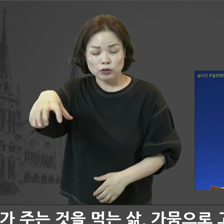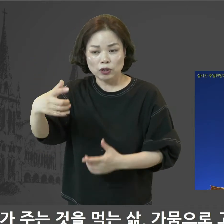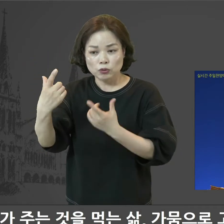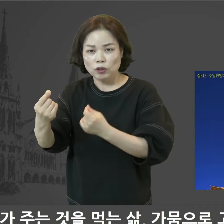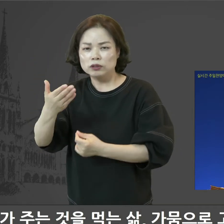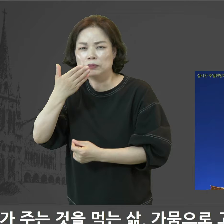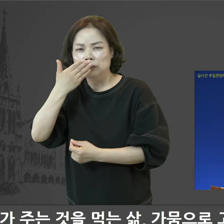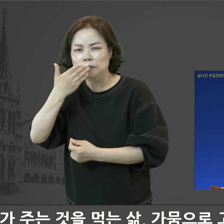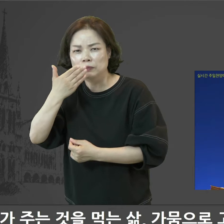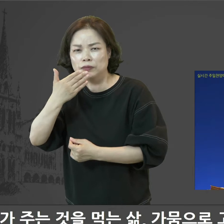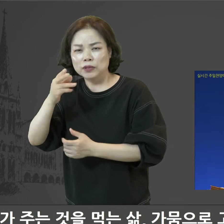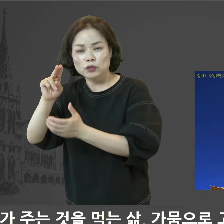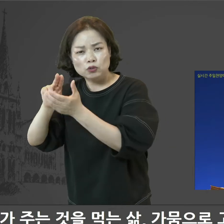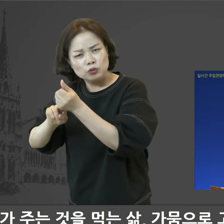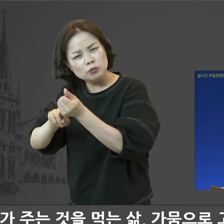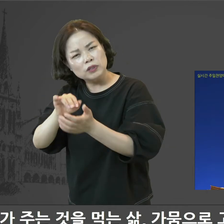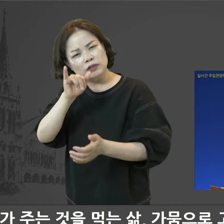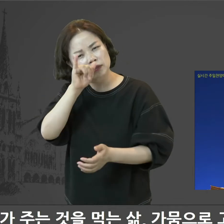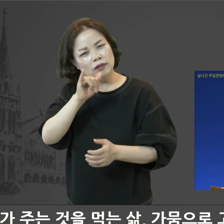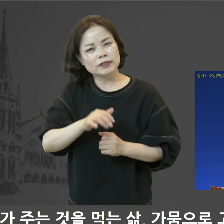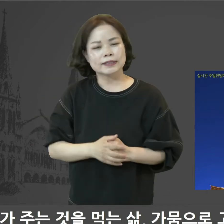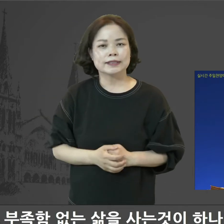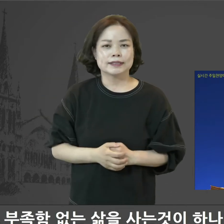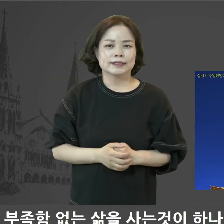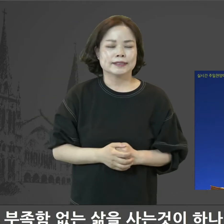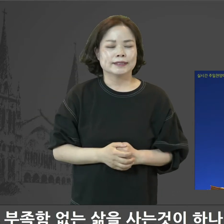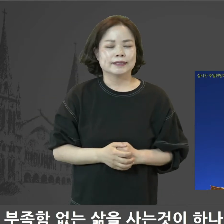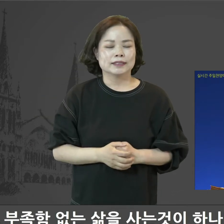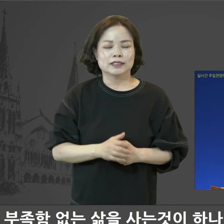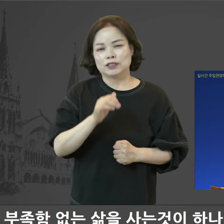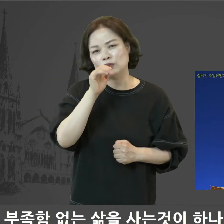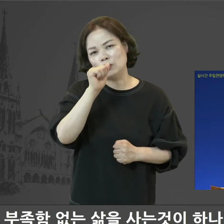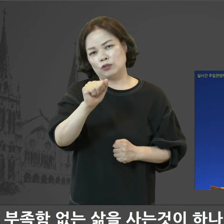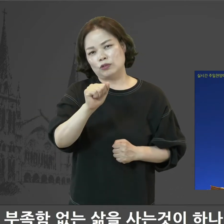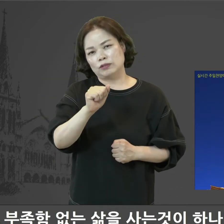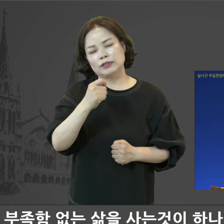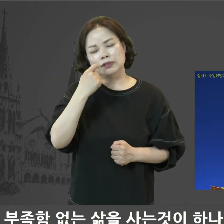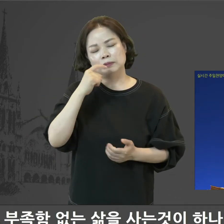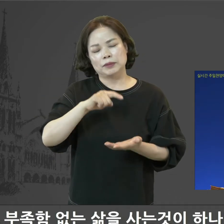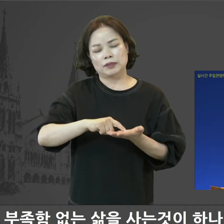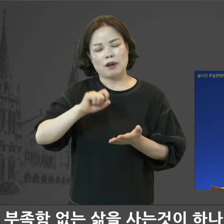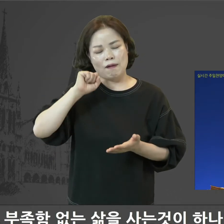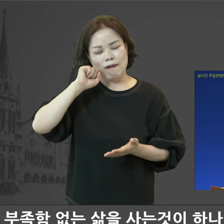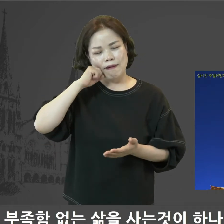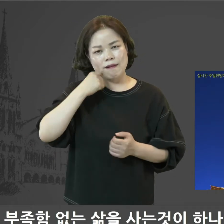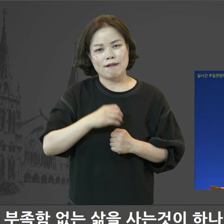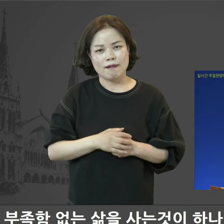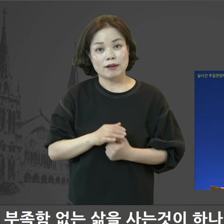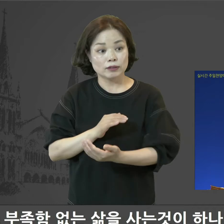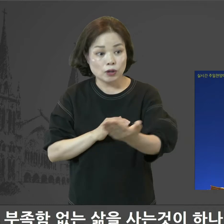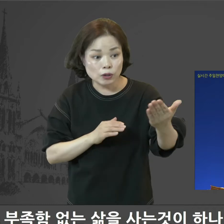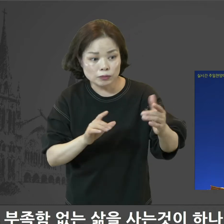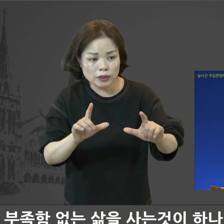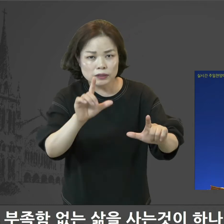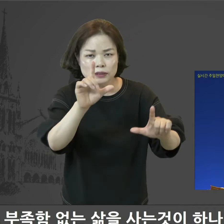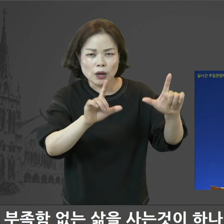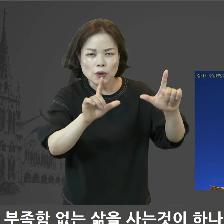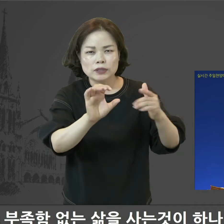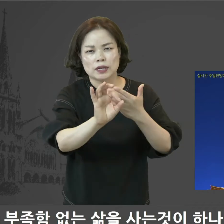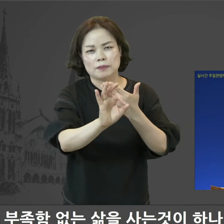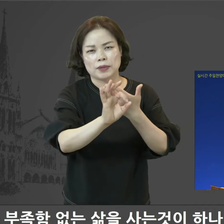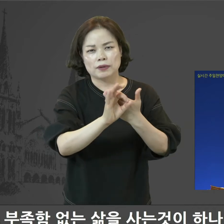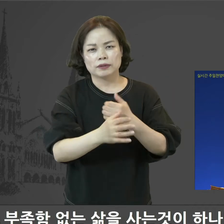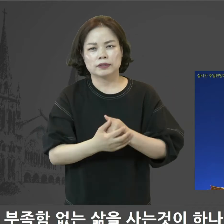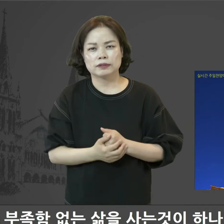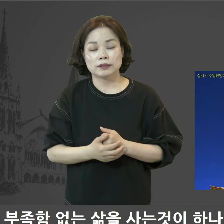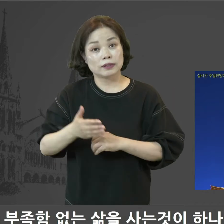똑같은 음식을 먹으면서 숨어 있는다는 것은 결코 그리 쉽지만은 않을 것 같습니다. 여러분들이 그러한 상황이라면